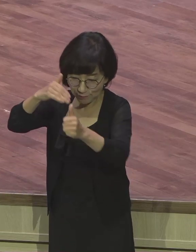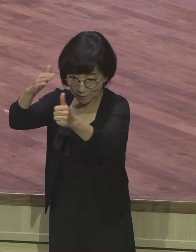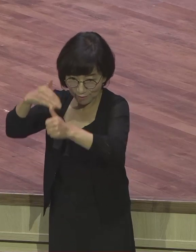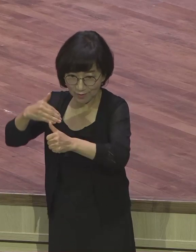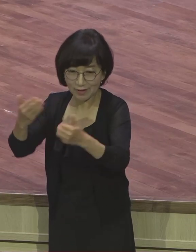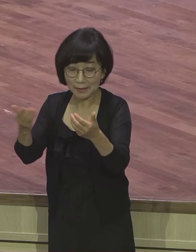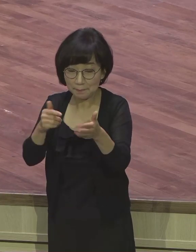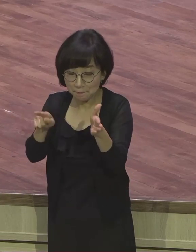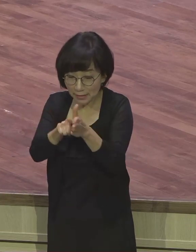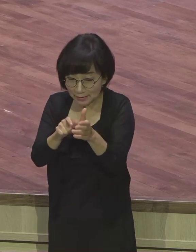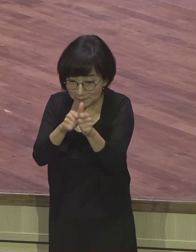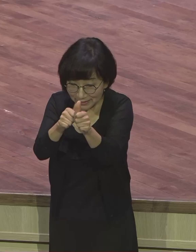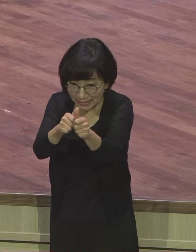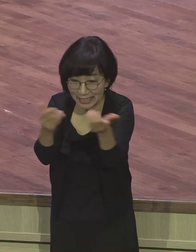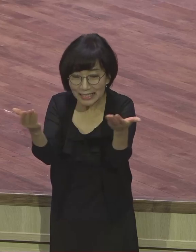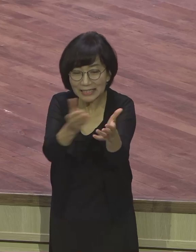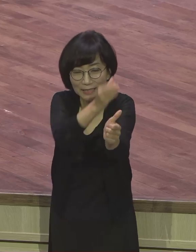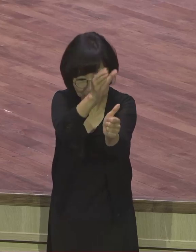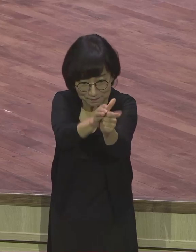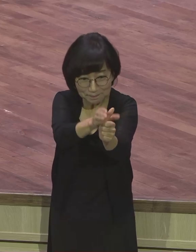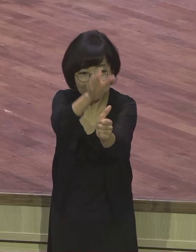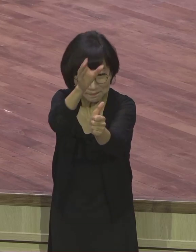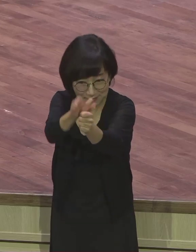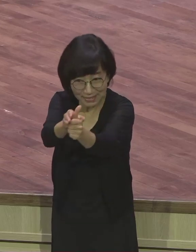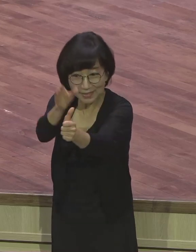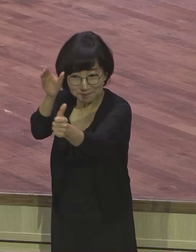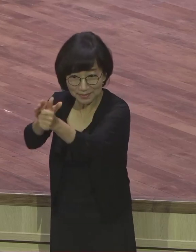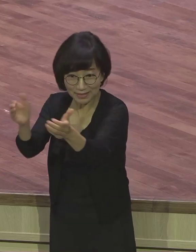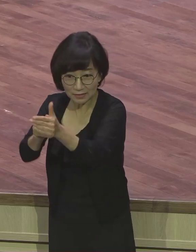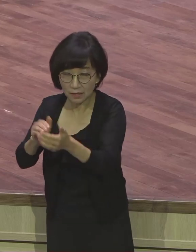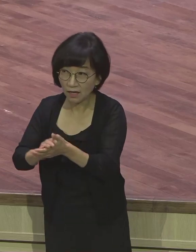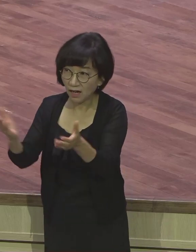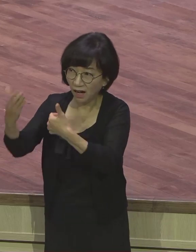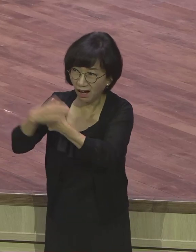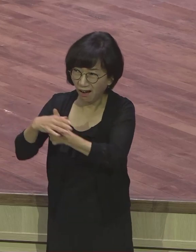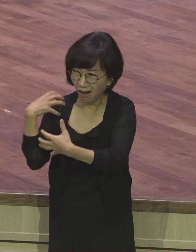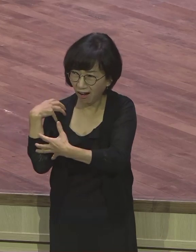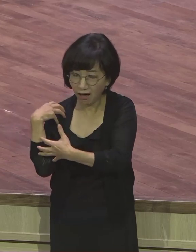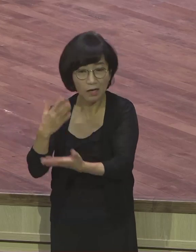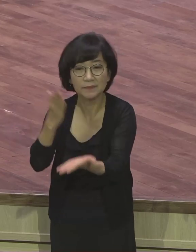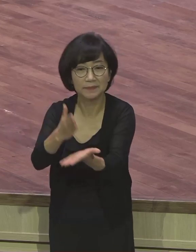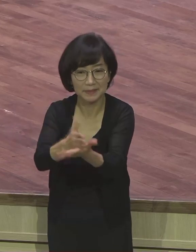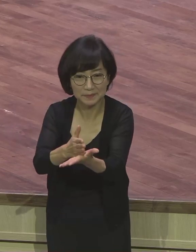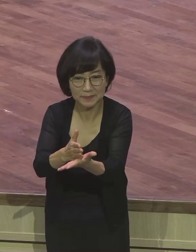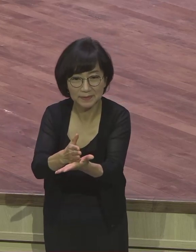그래서 직분 주었습니다. 직분 때문에 절대 부담 가지 마시기 바랍니다.